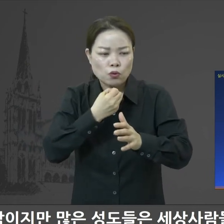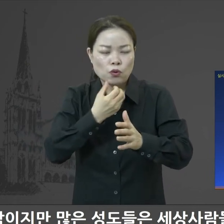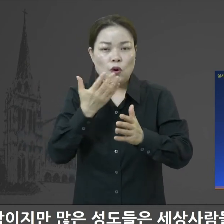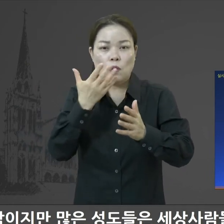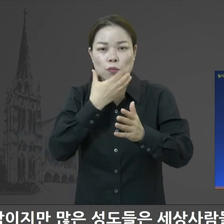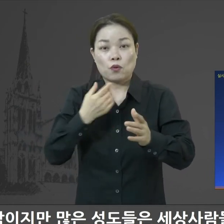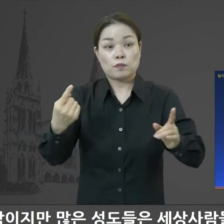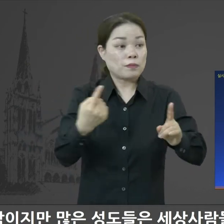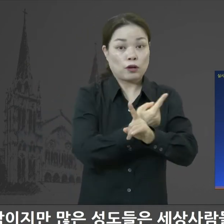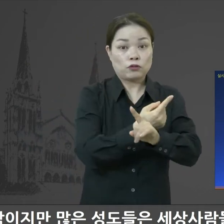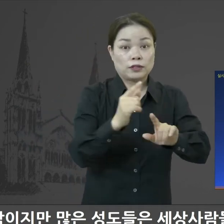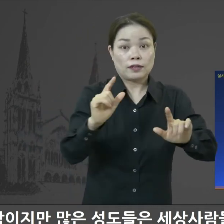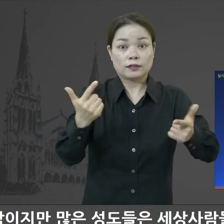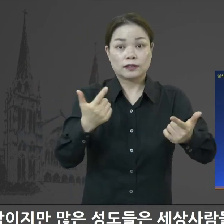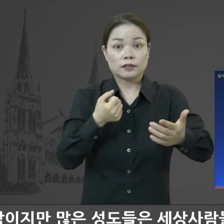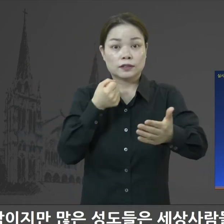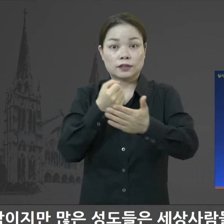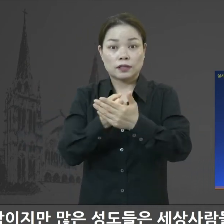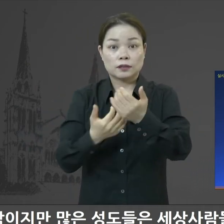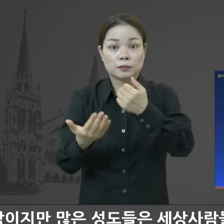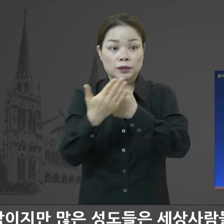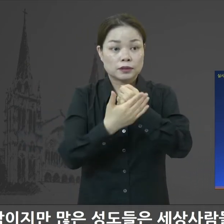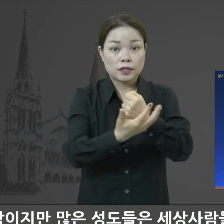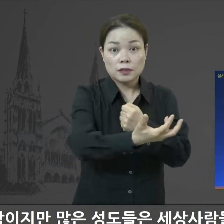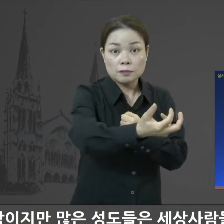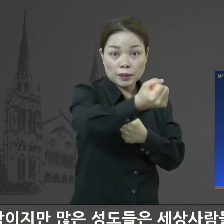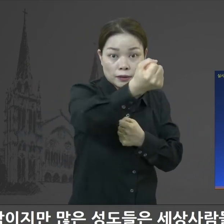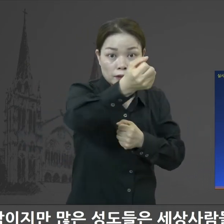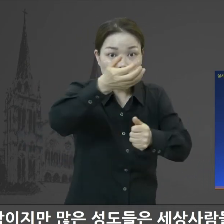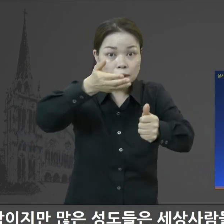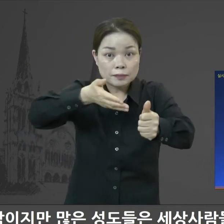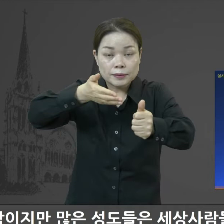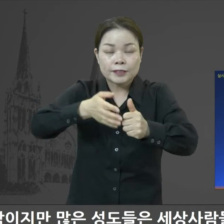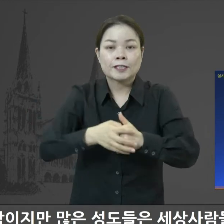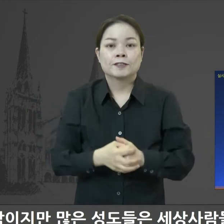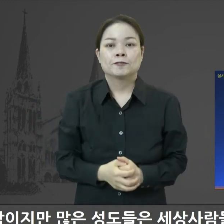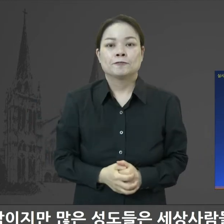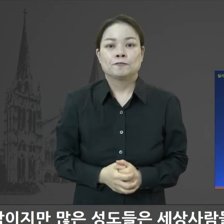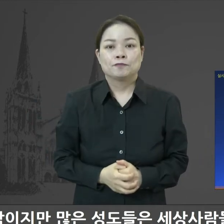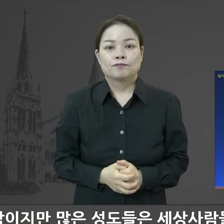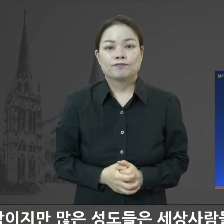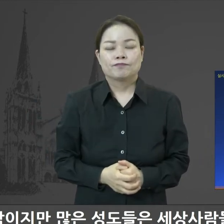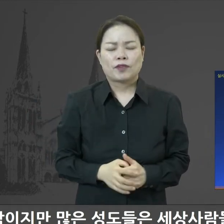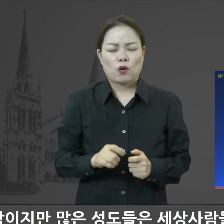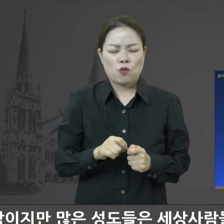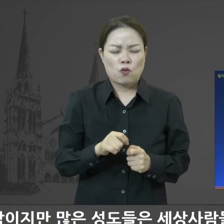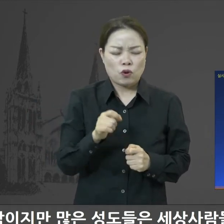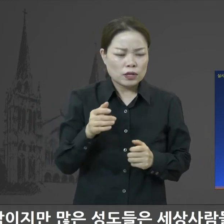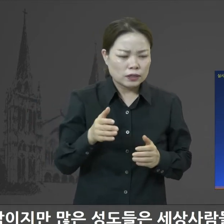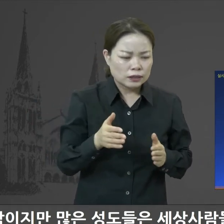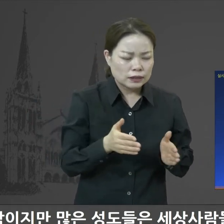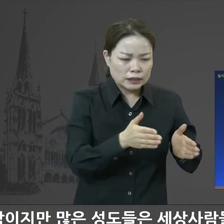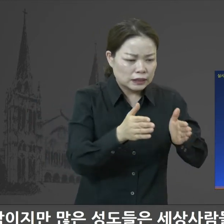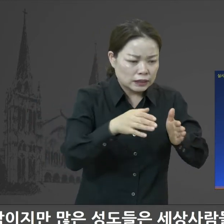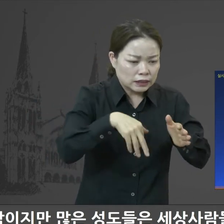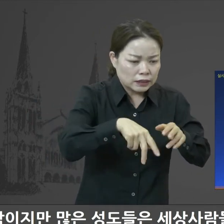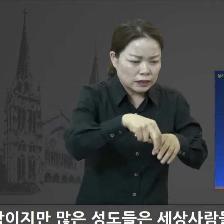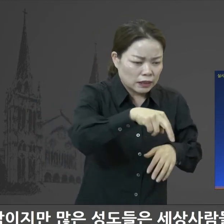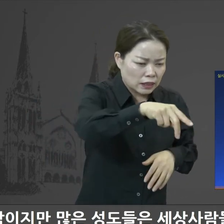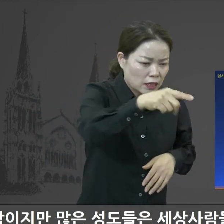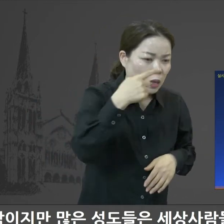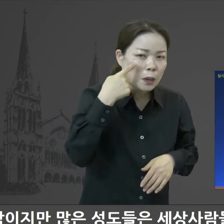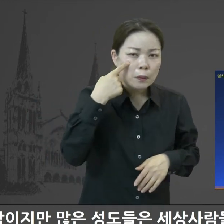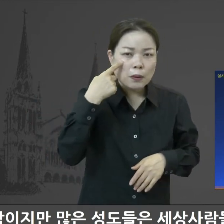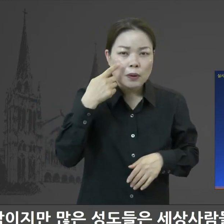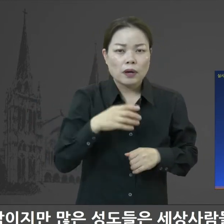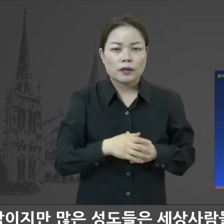바꾸지 않으리라 결심할 수 있는 은혜가 있기를 간절히 소망합니다. 여러분, 오랫동안 길을 가다 보면요,